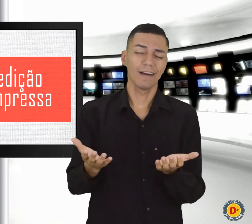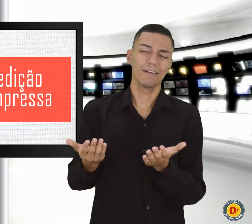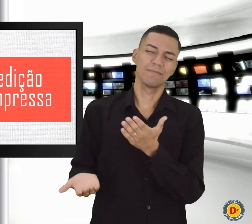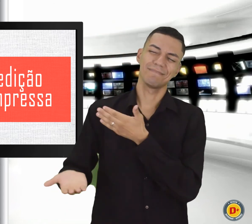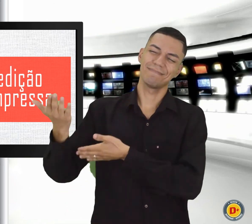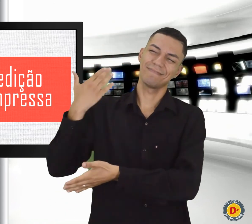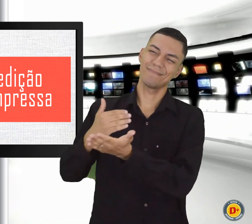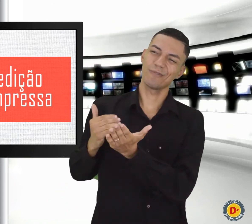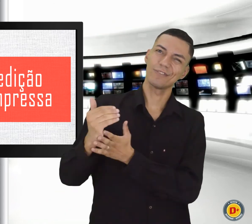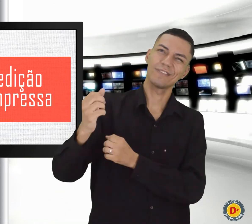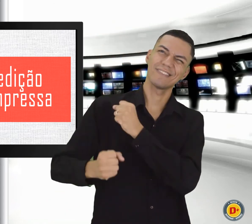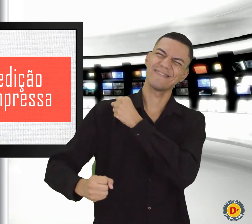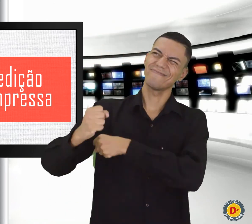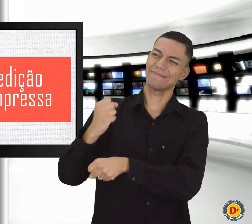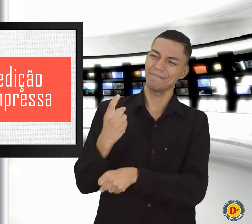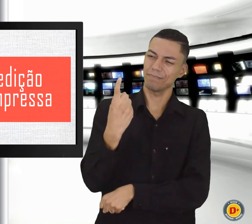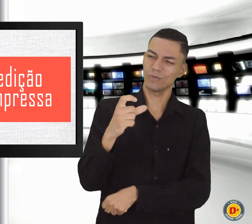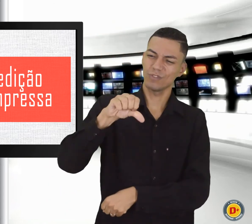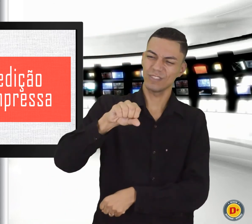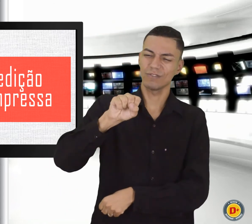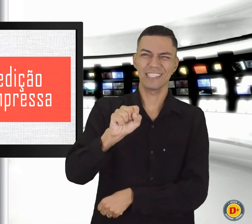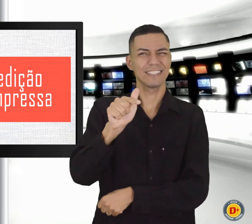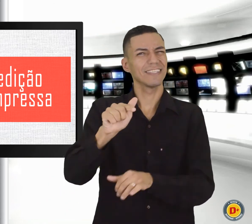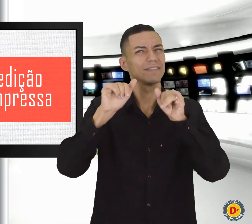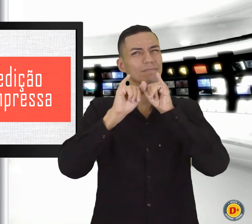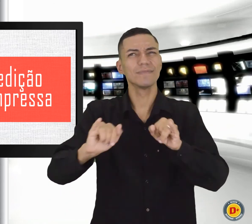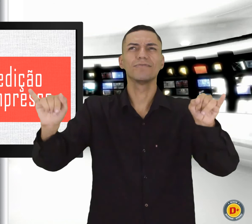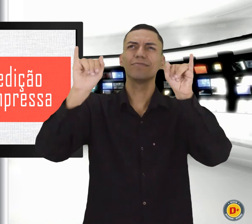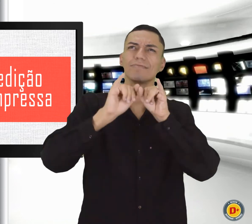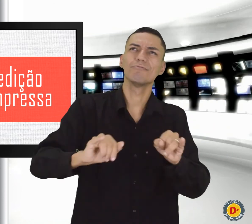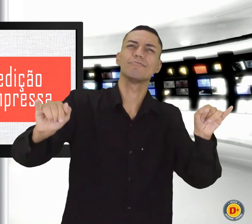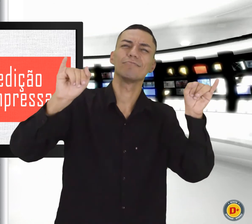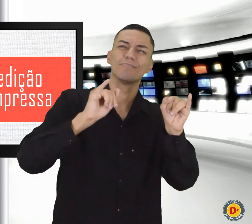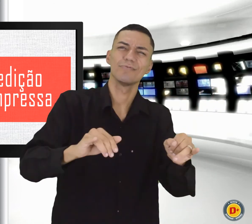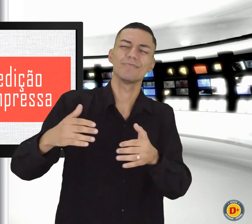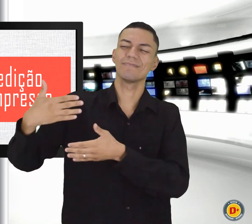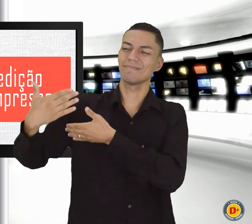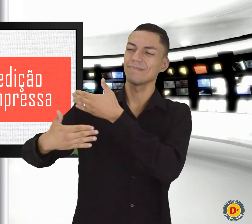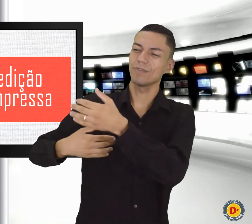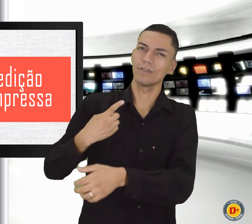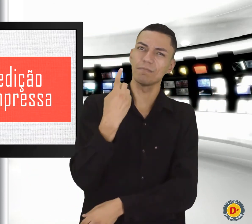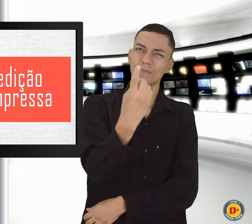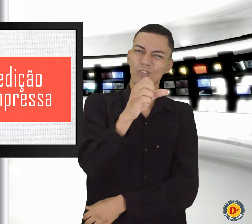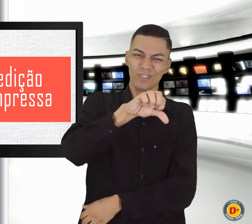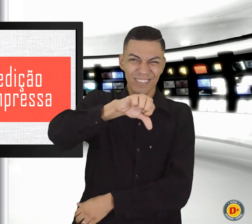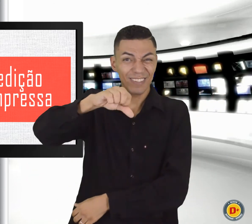1987 e de termos colocado em 1994 o primeiro empregado apoiado no Brasil,